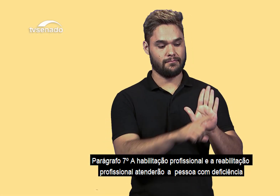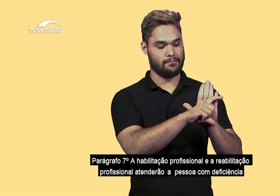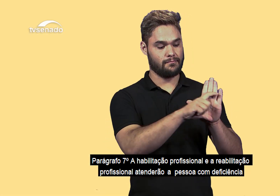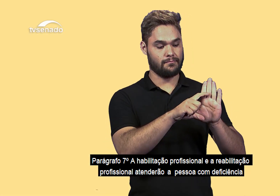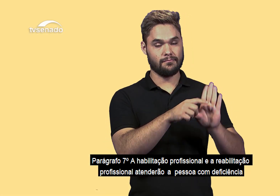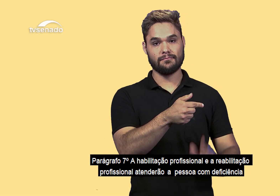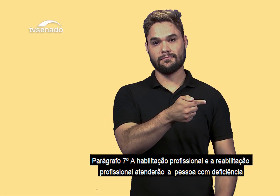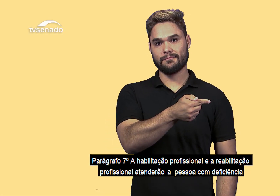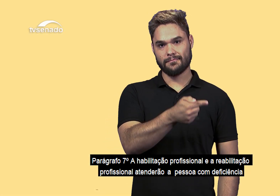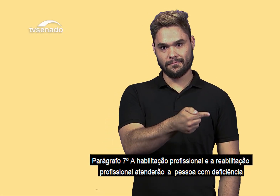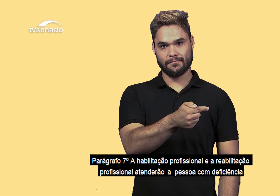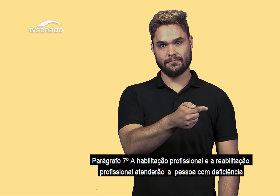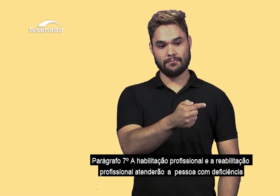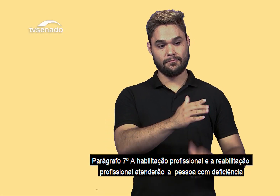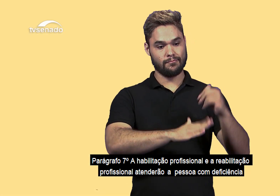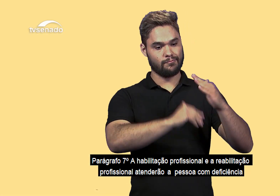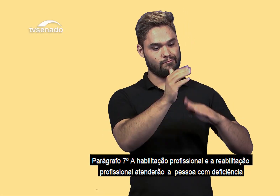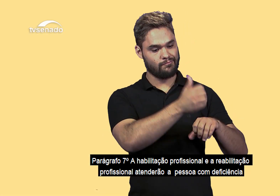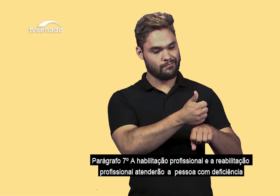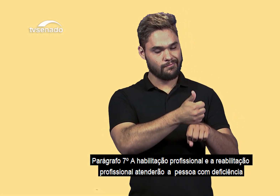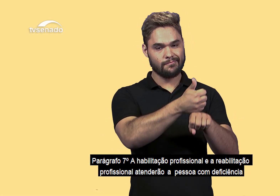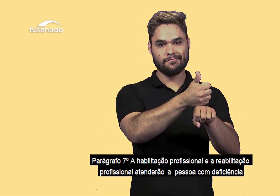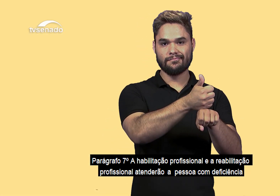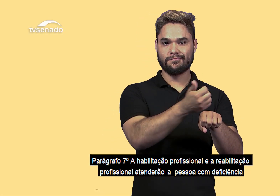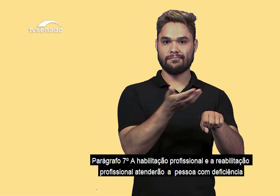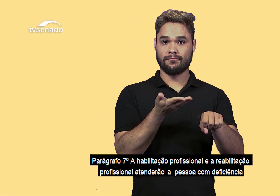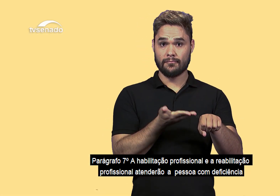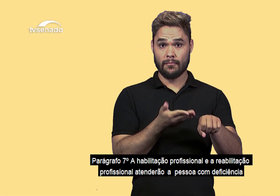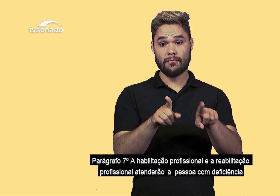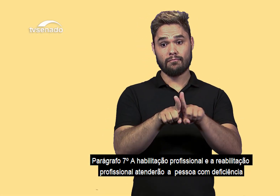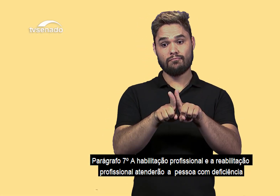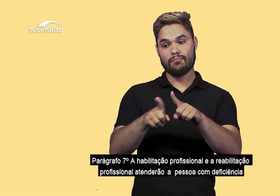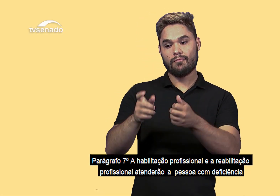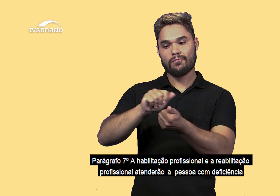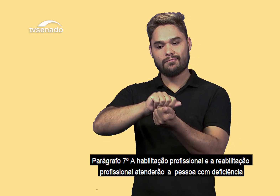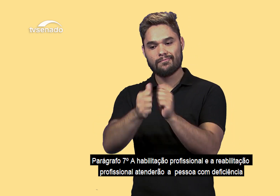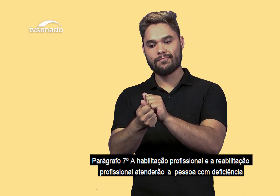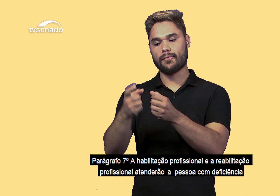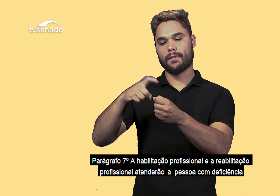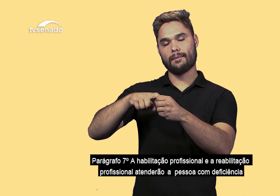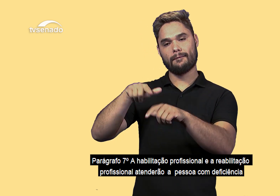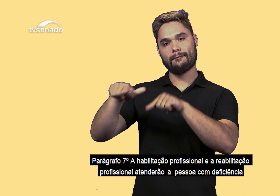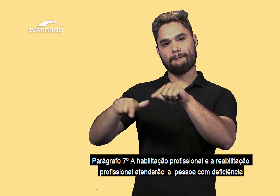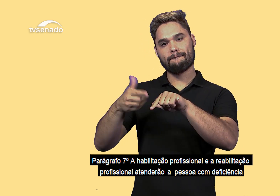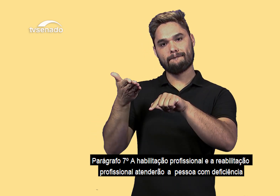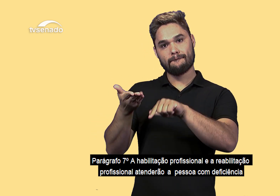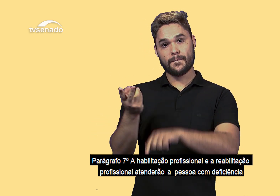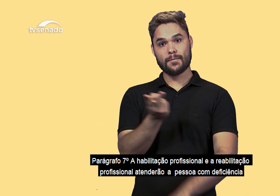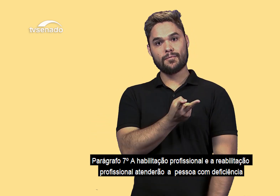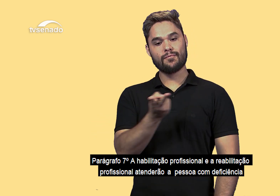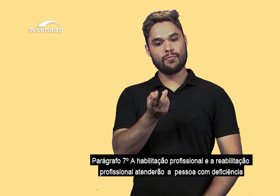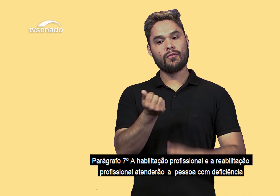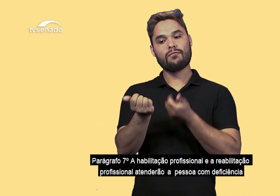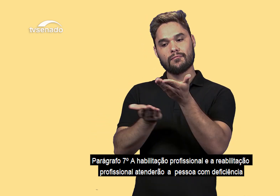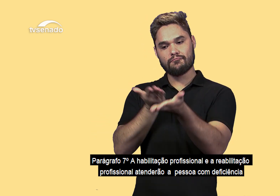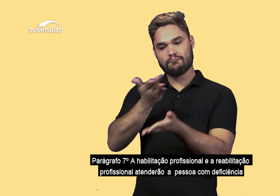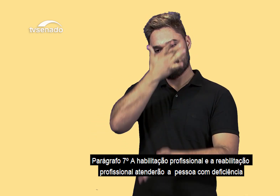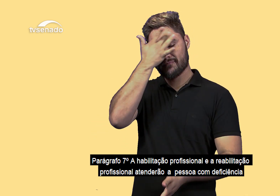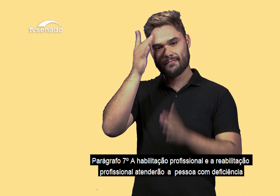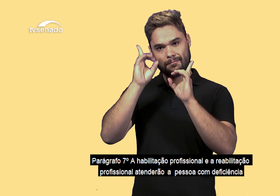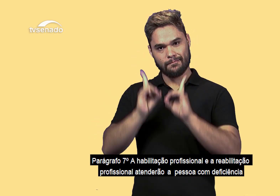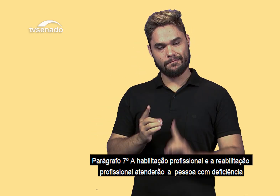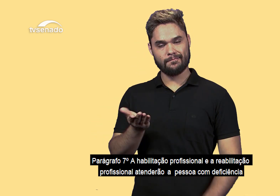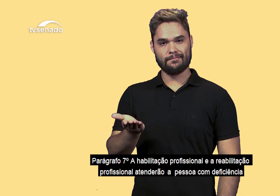Parágrafo 7º. A habilitação profissional e a reabilitação profissional atenderão a pessoa com